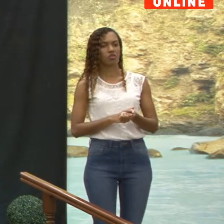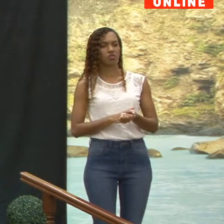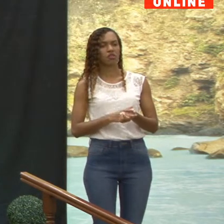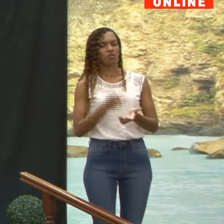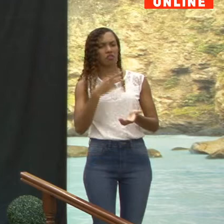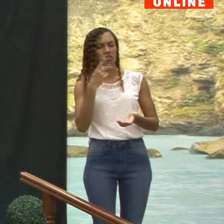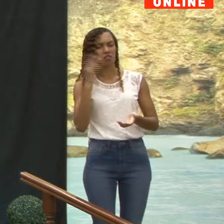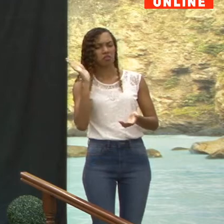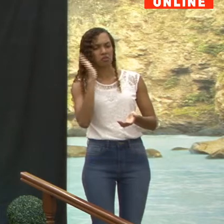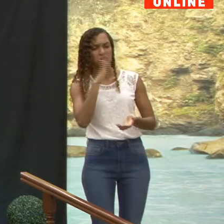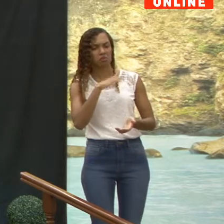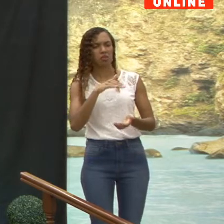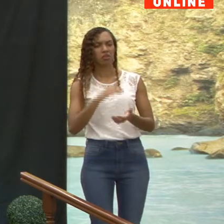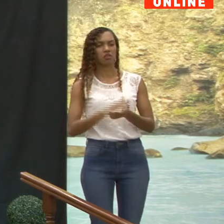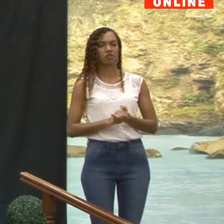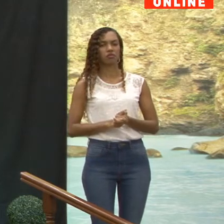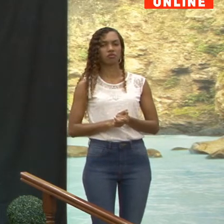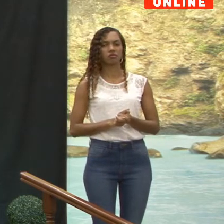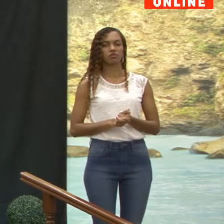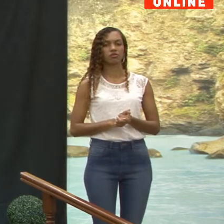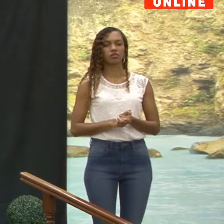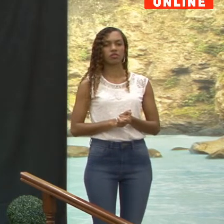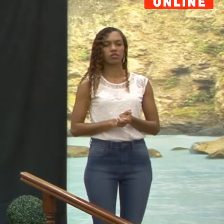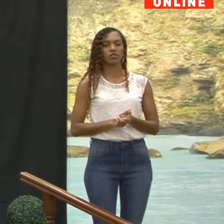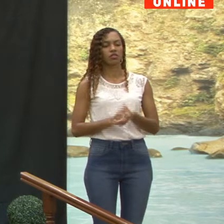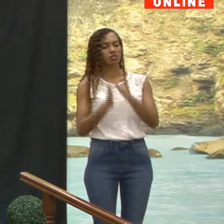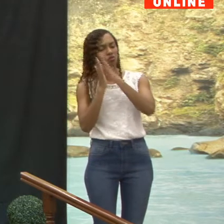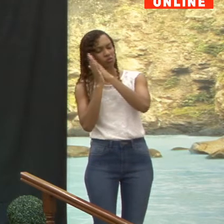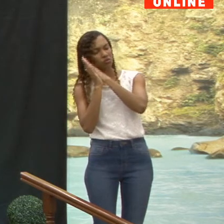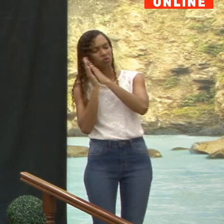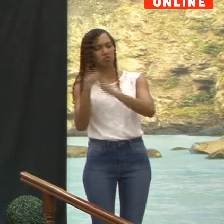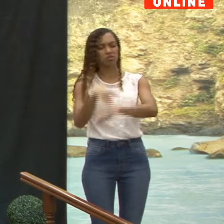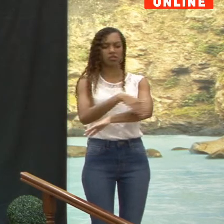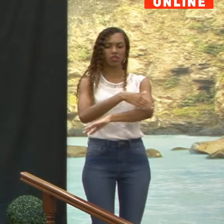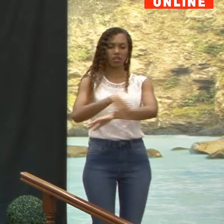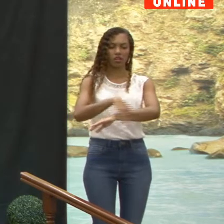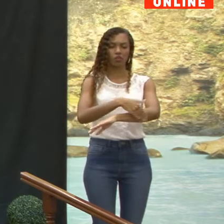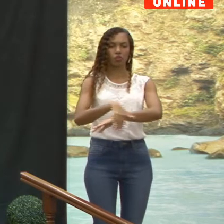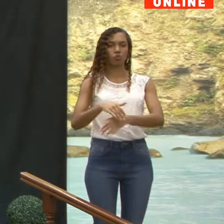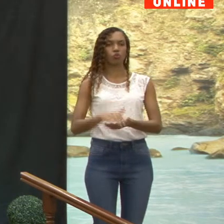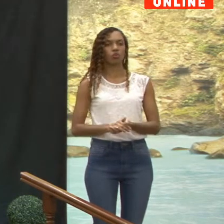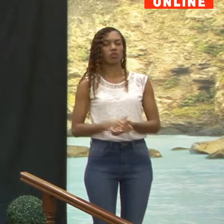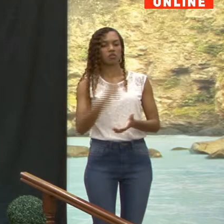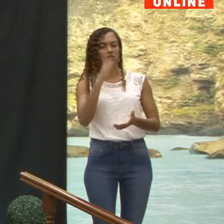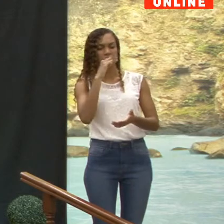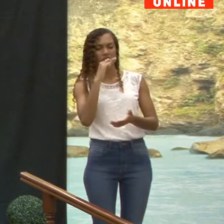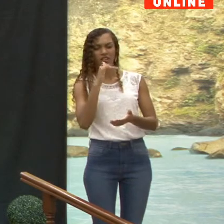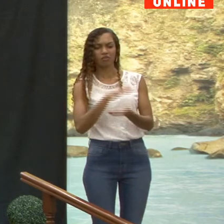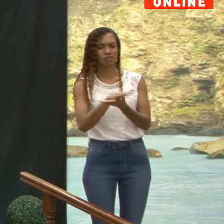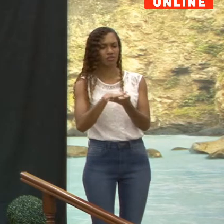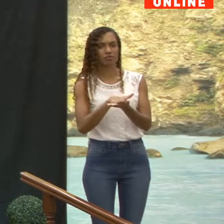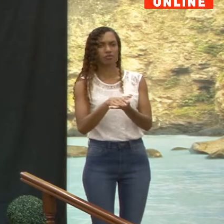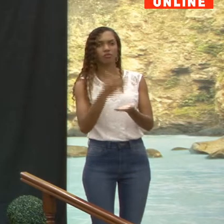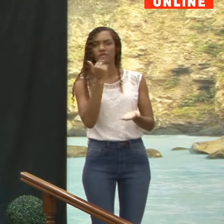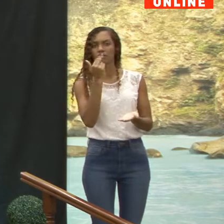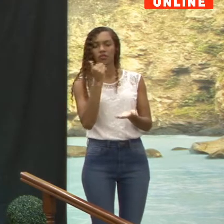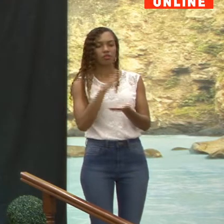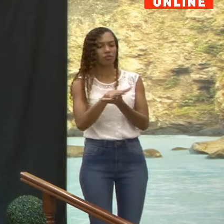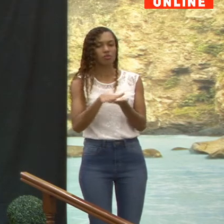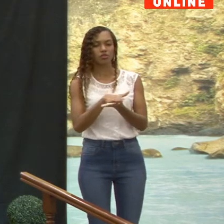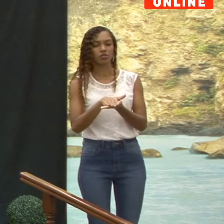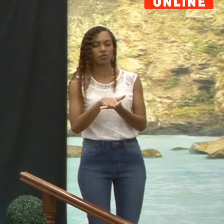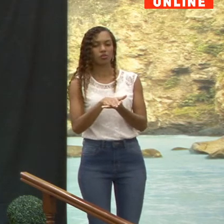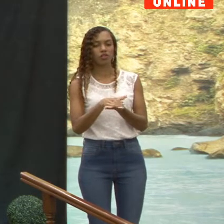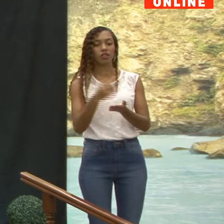dormir na rua, no relento, começou a passar fome, passar sede, e ele pensa assim: eu preciso